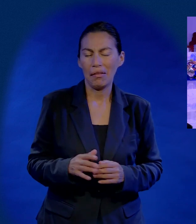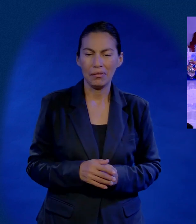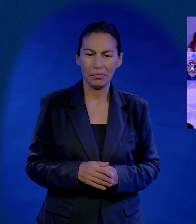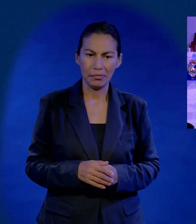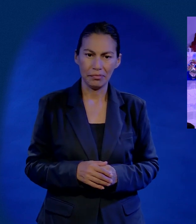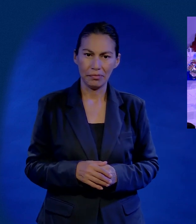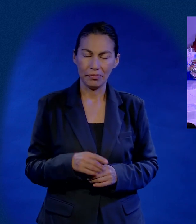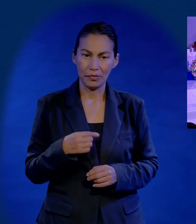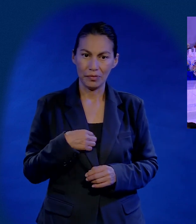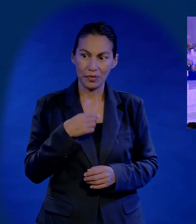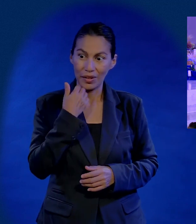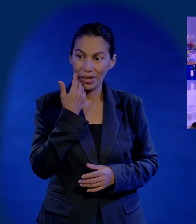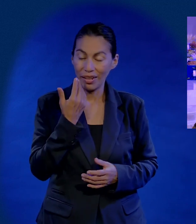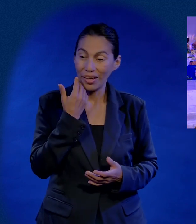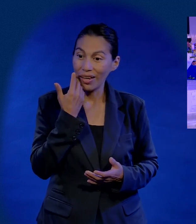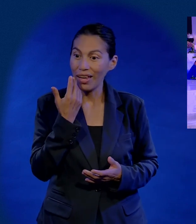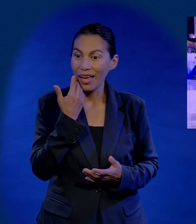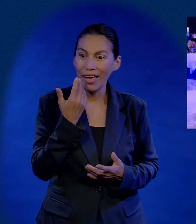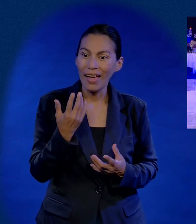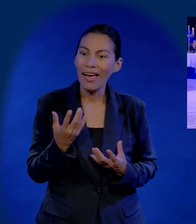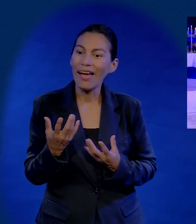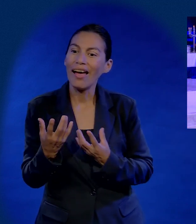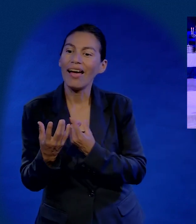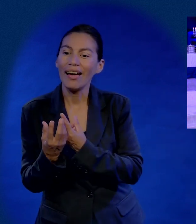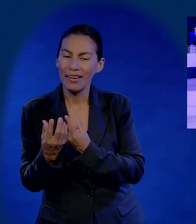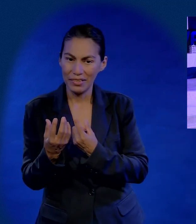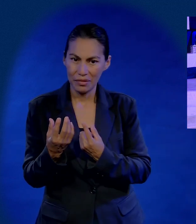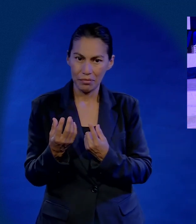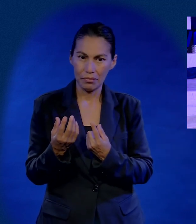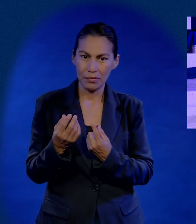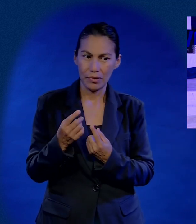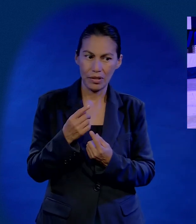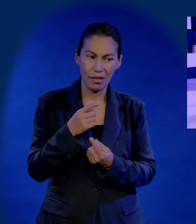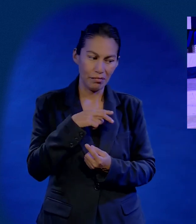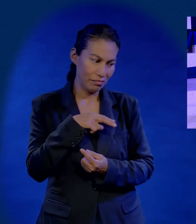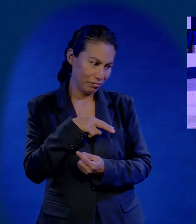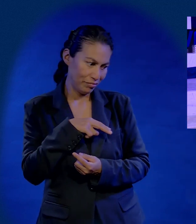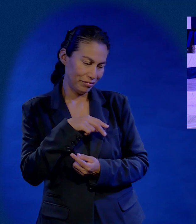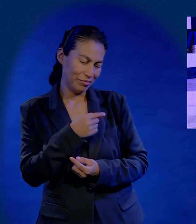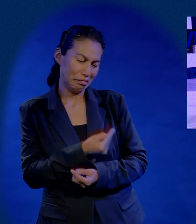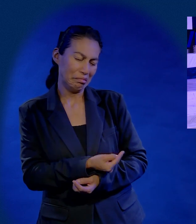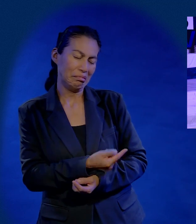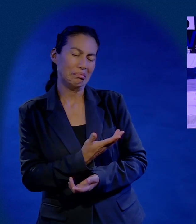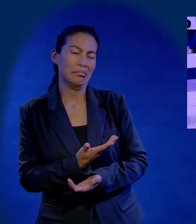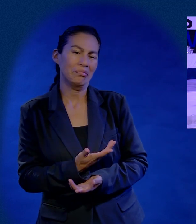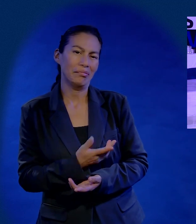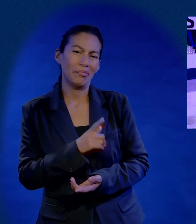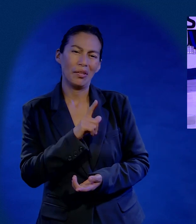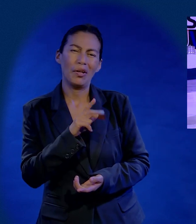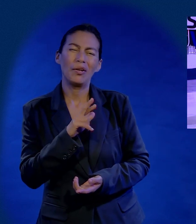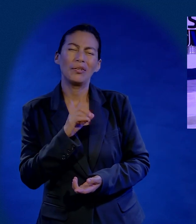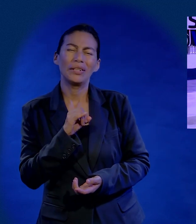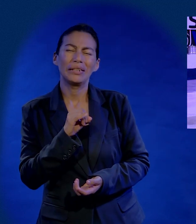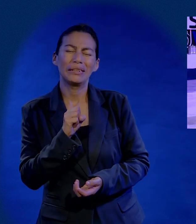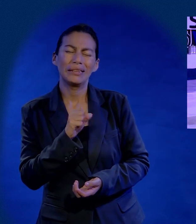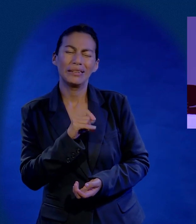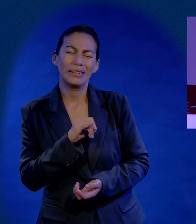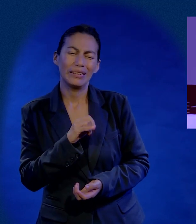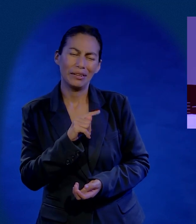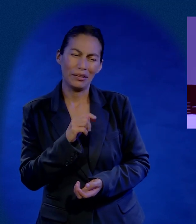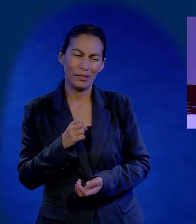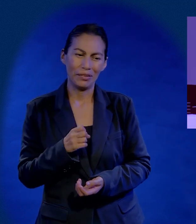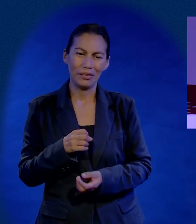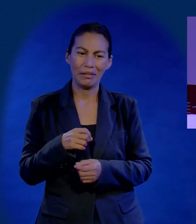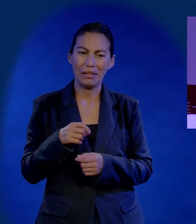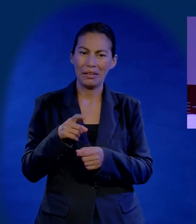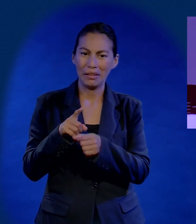recuerdo que hacía esfuerzos importantes por penetrar en el ambiente de ellos, pero ellos siempre me veían como el chiquito, como el